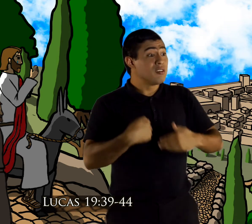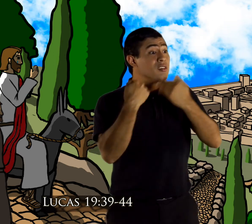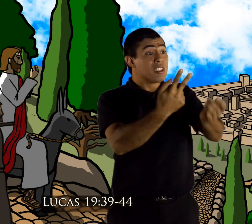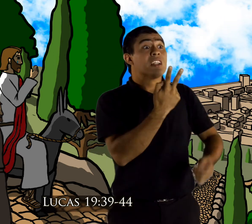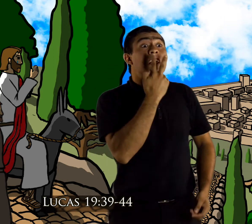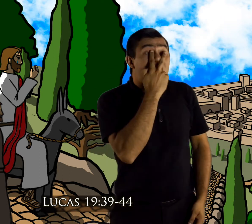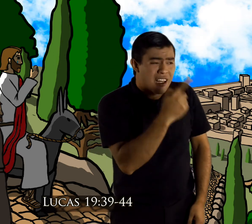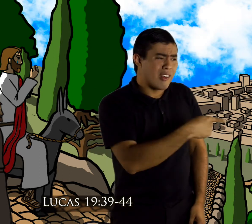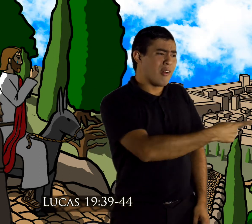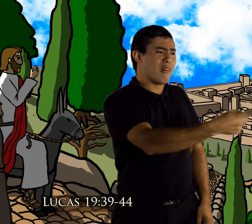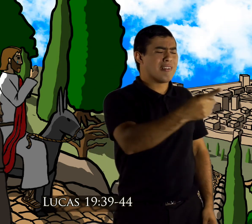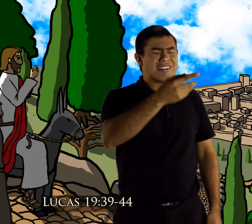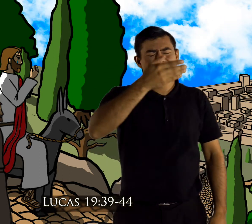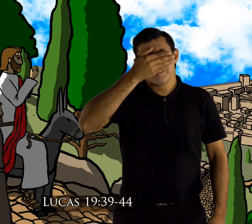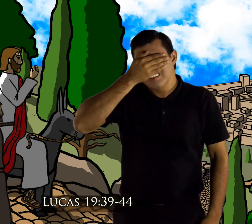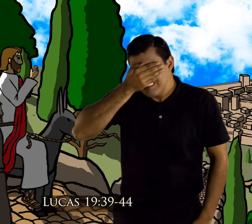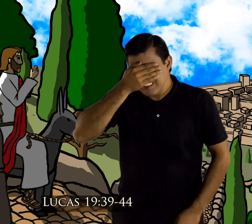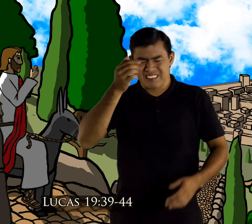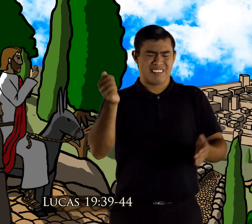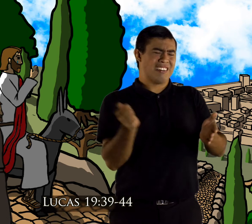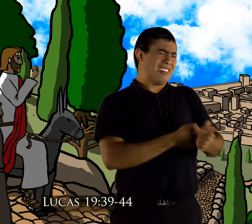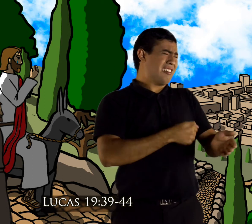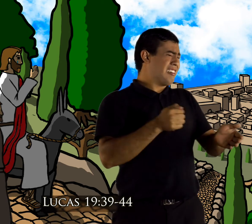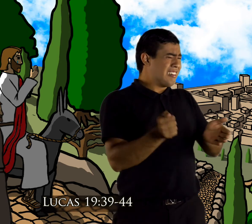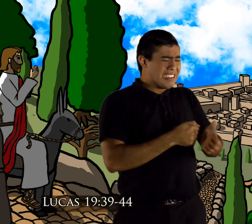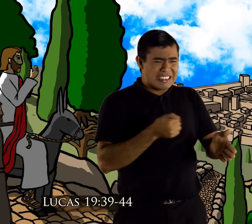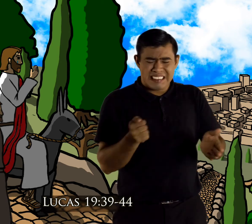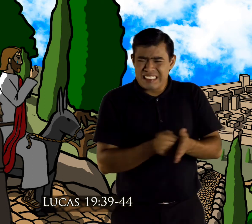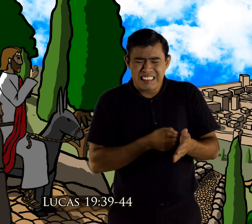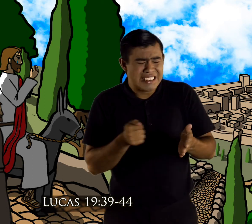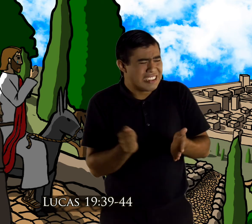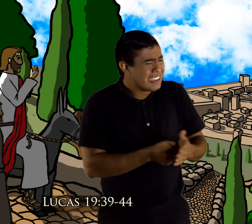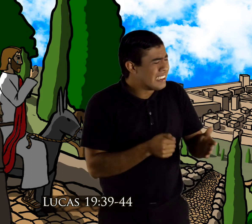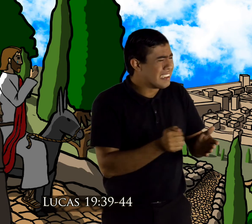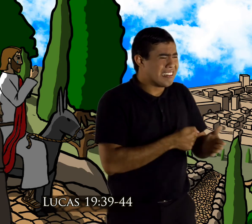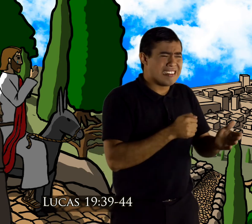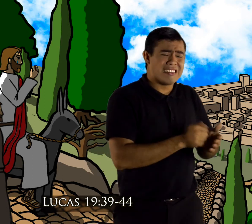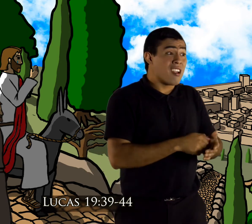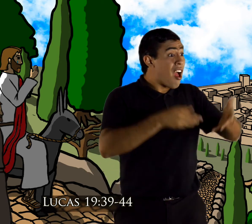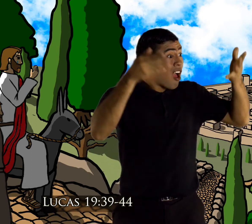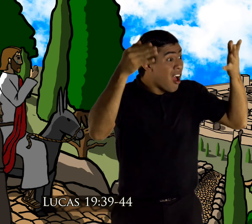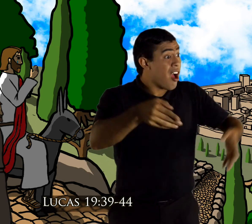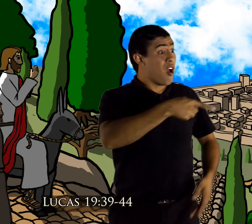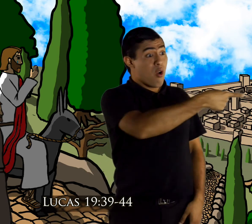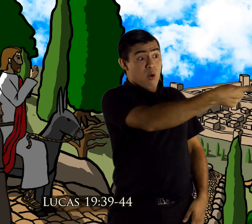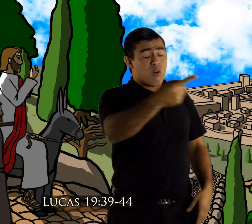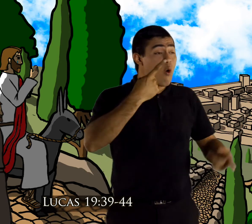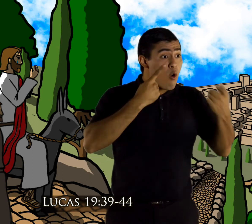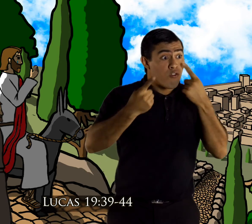Dios quiere darle paz, pero lamentablemente ustedes están cegados y no entienden en absoluto. No